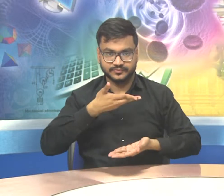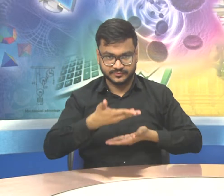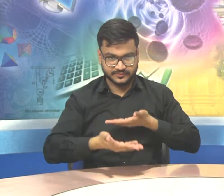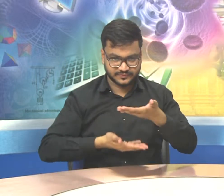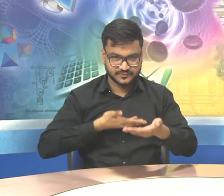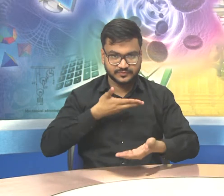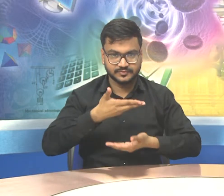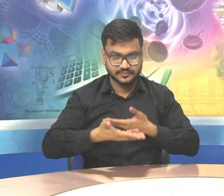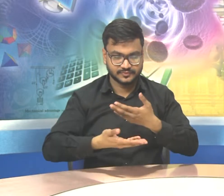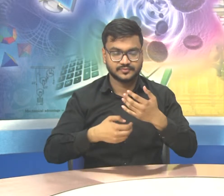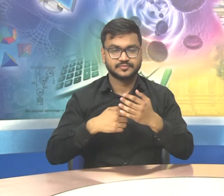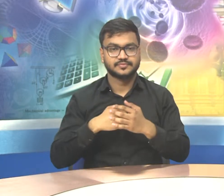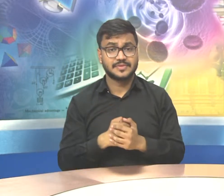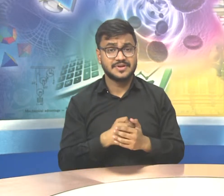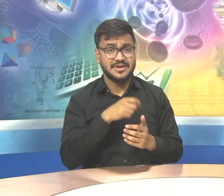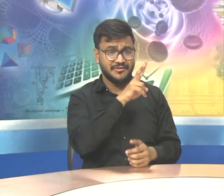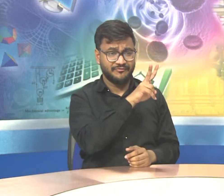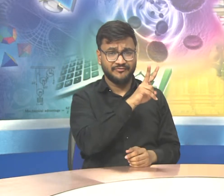Welcome back to our classes.